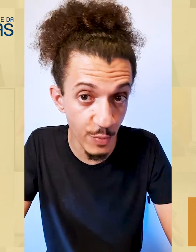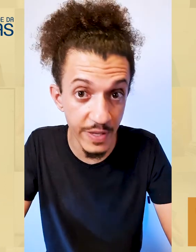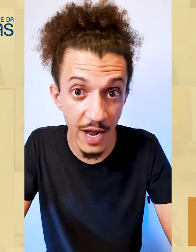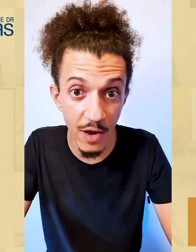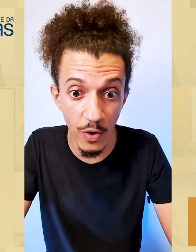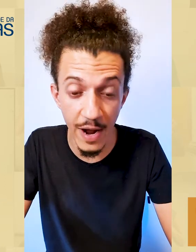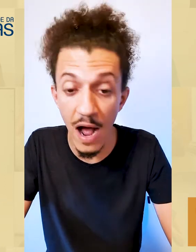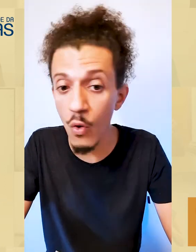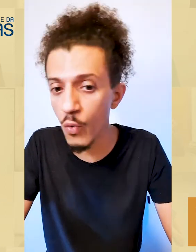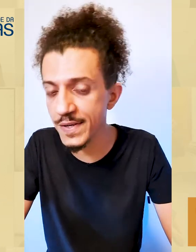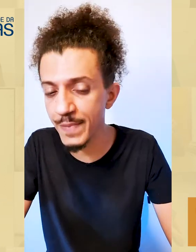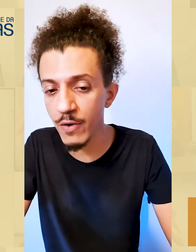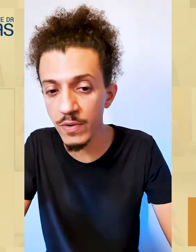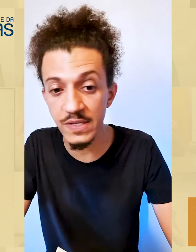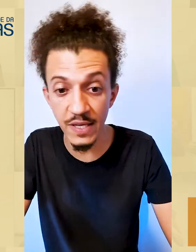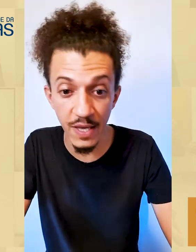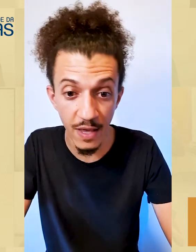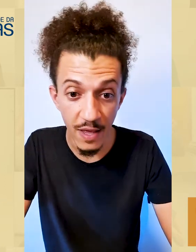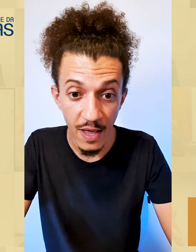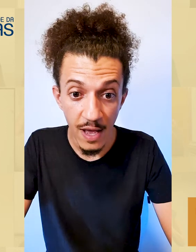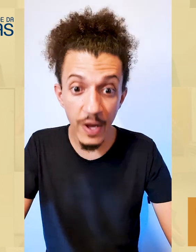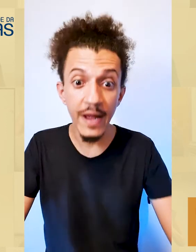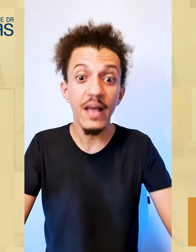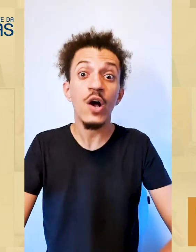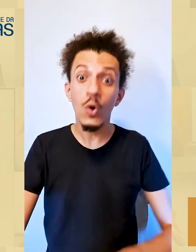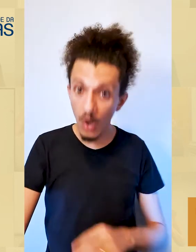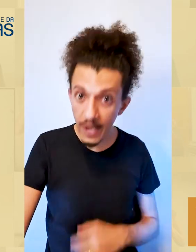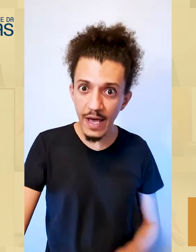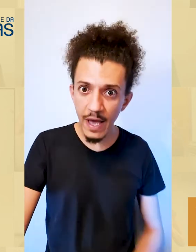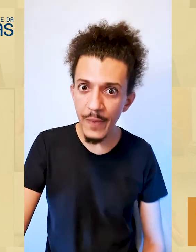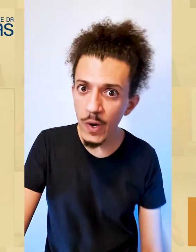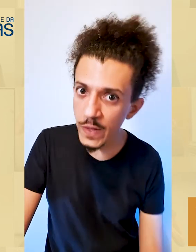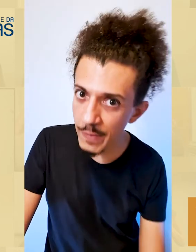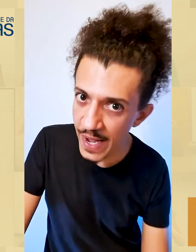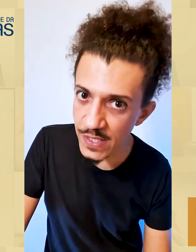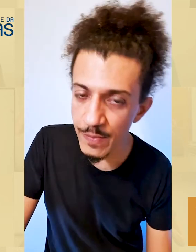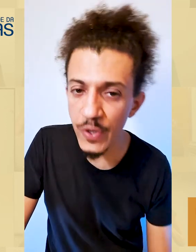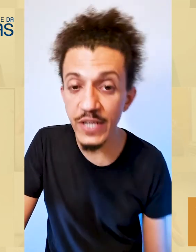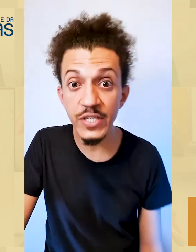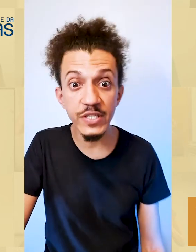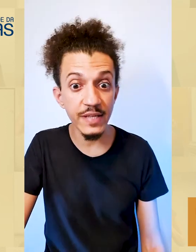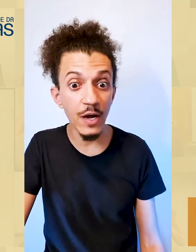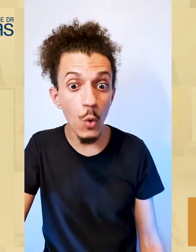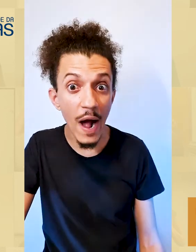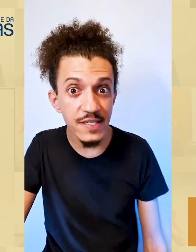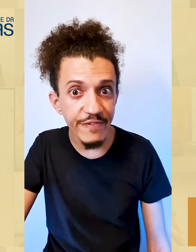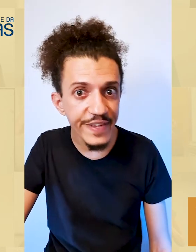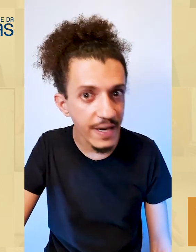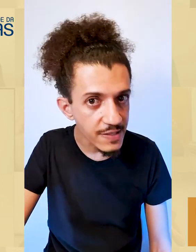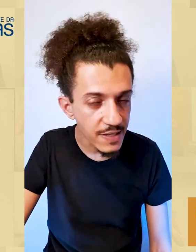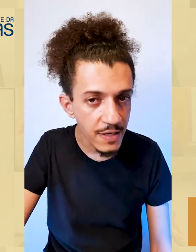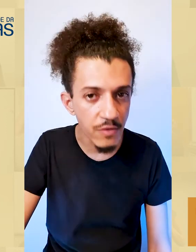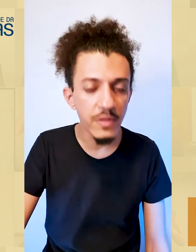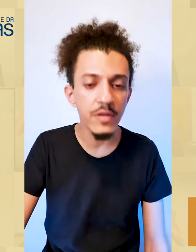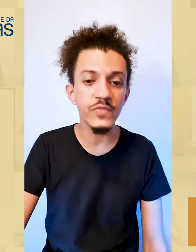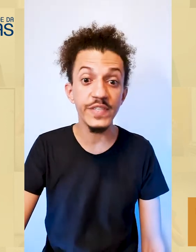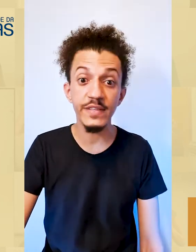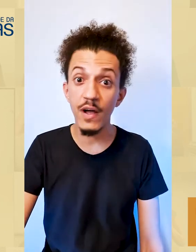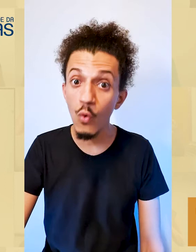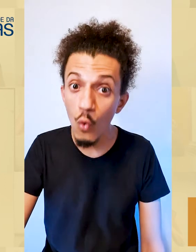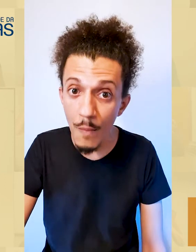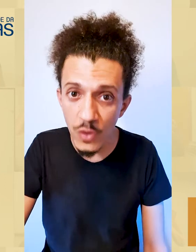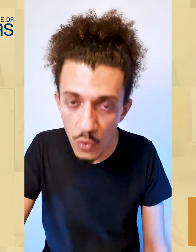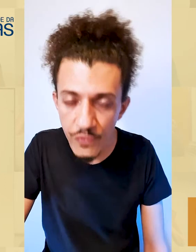vou responder agora algumas perguntas aqui. Agora, coloca aí a pergunta mesmo, porque a gente já está quase finalizando. Então, se